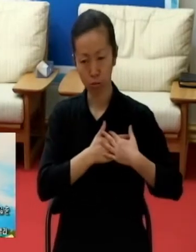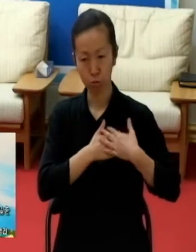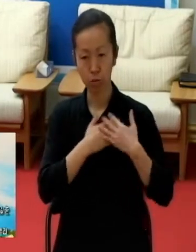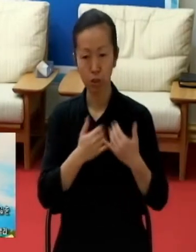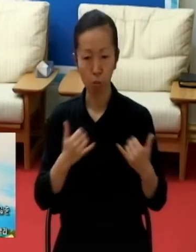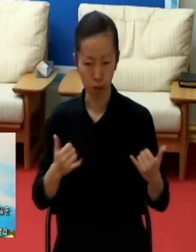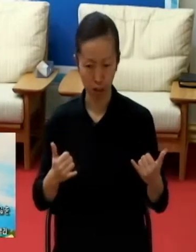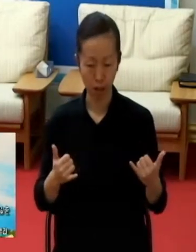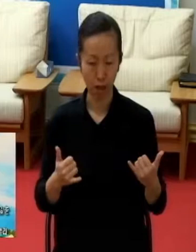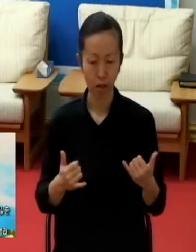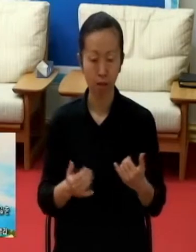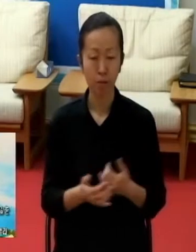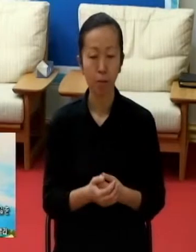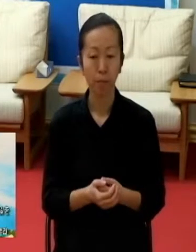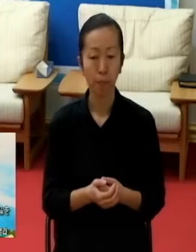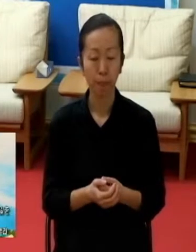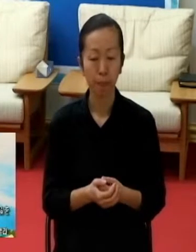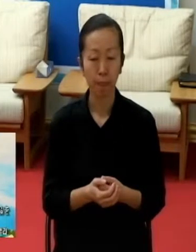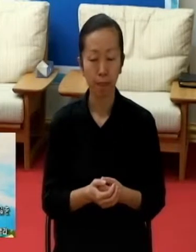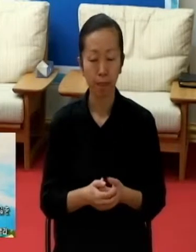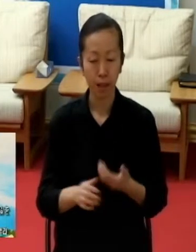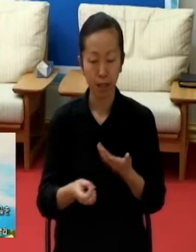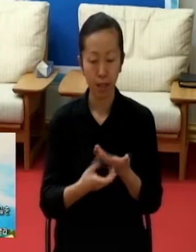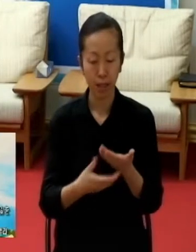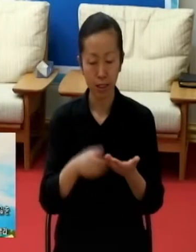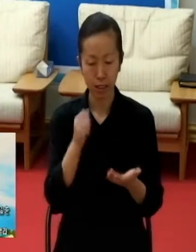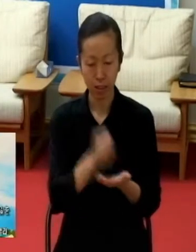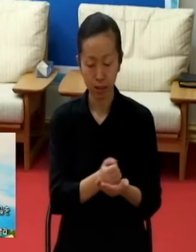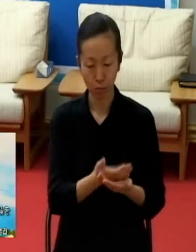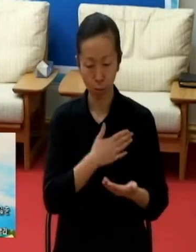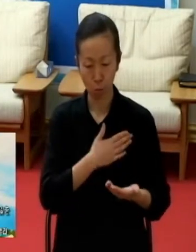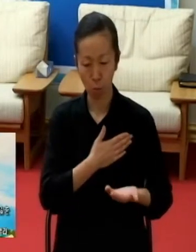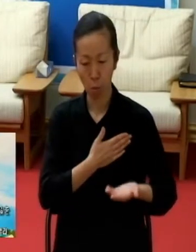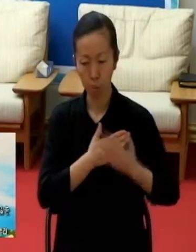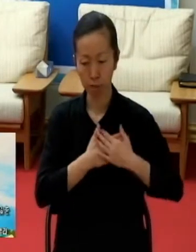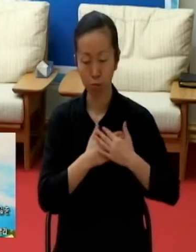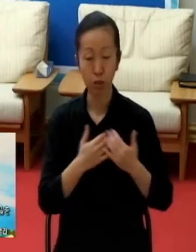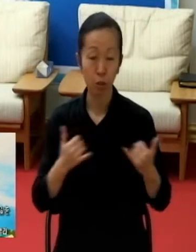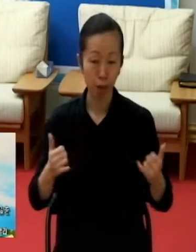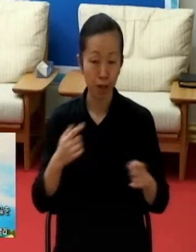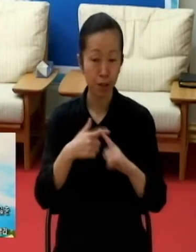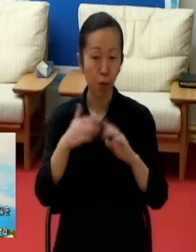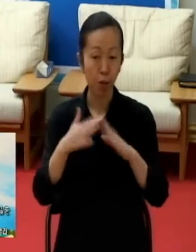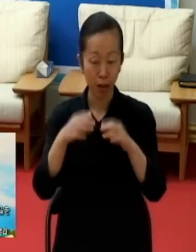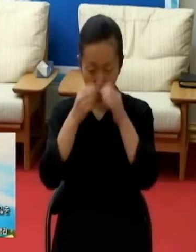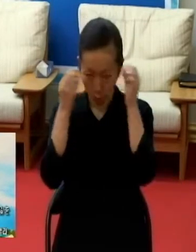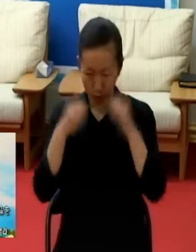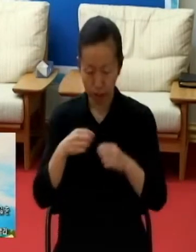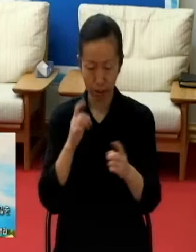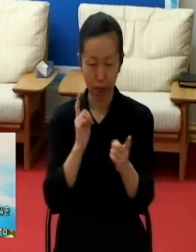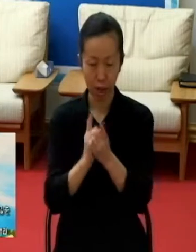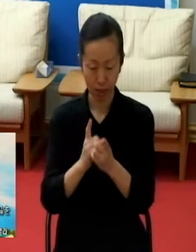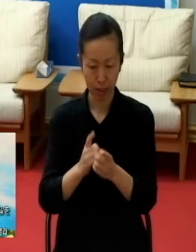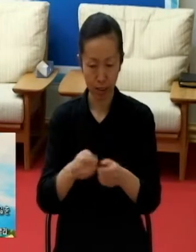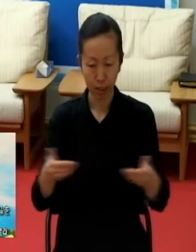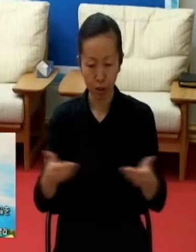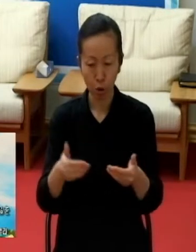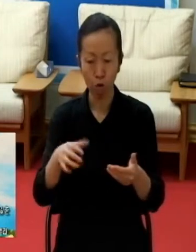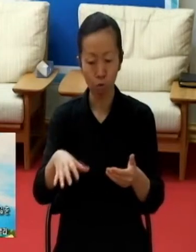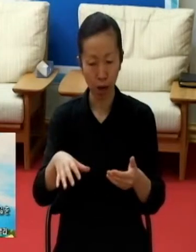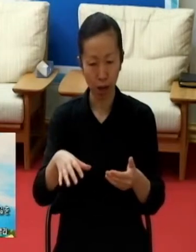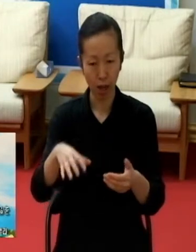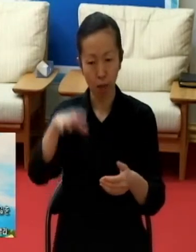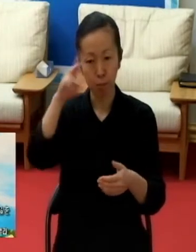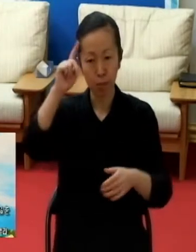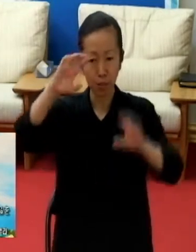개인이나 가정 만남 사업에 하나님 나라의 작품을 만들 수 있습니다. 教会、個人、出会い、事業の中に神の御国を成し遂げること